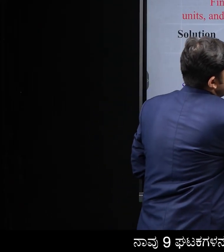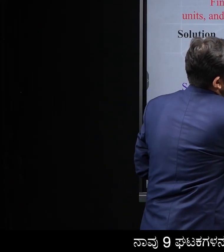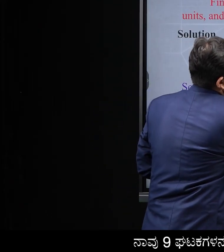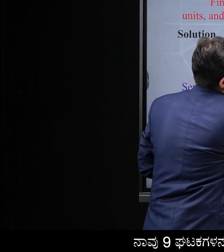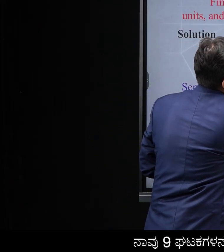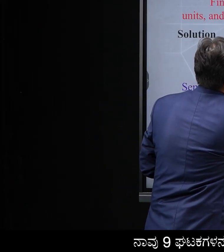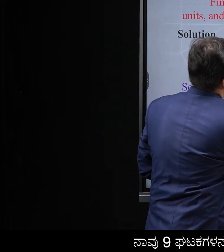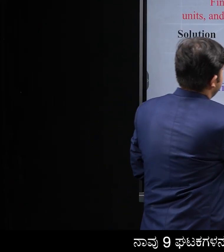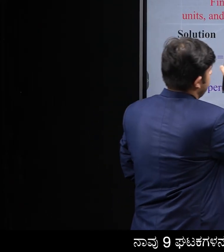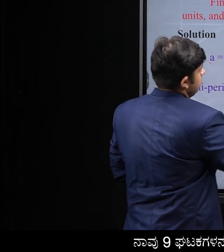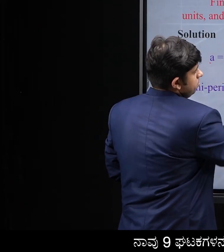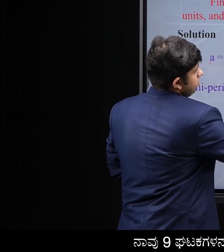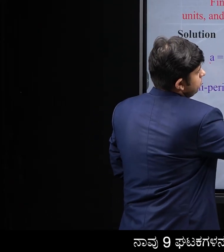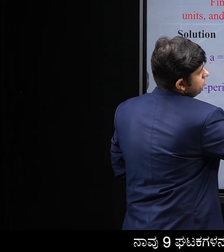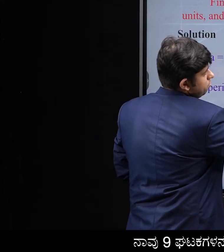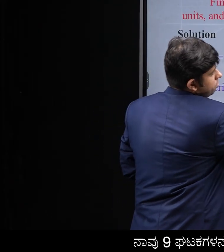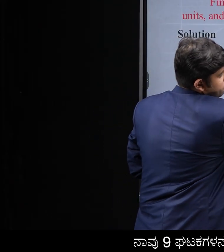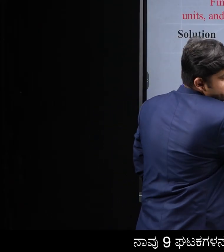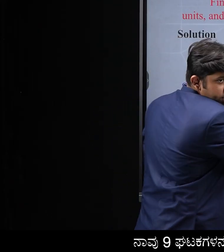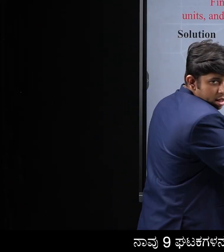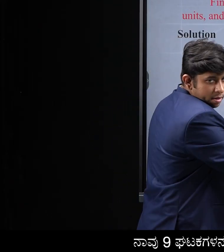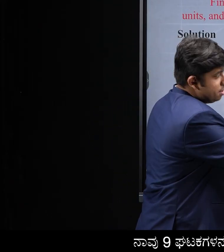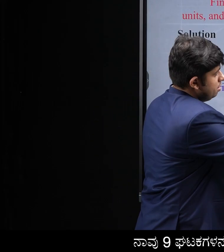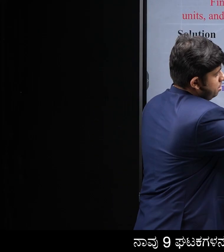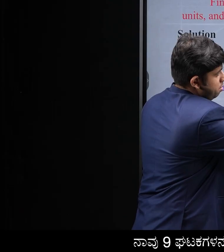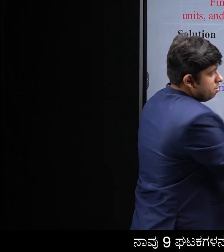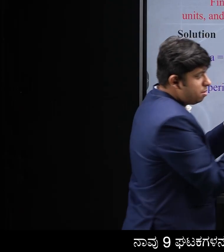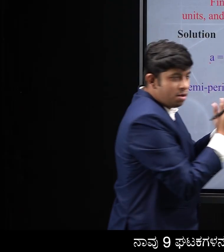ನಾವು 9 ಘಟಕಗಳನ್ನು ಹೊಂದಿರುವ ಉತ್ತರವನ್ನು ಪಡೆಯುತ್ತೇವೆ.